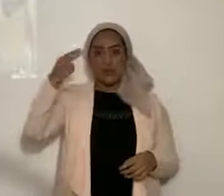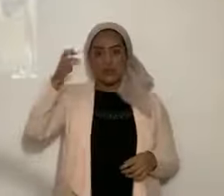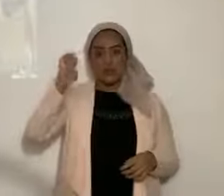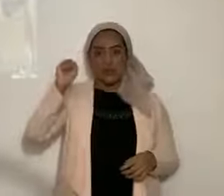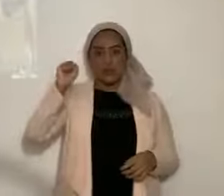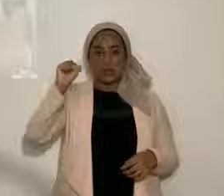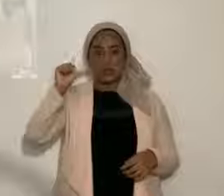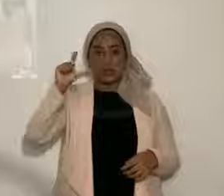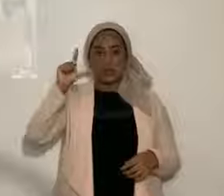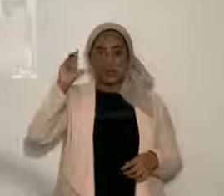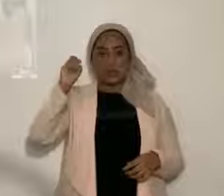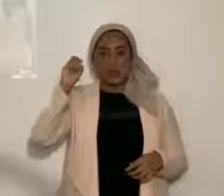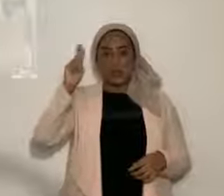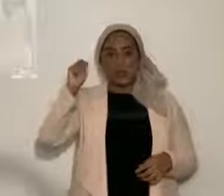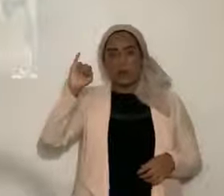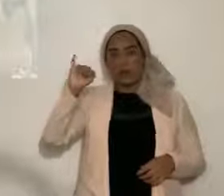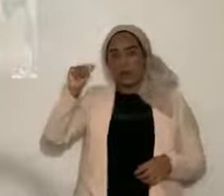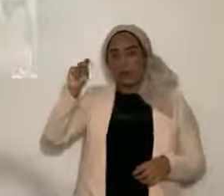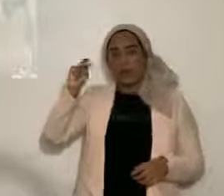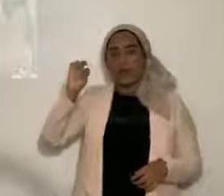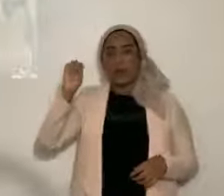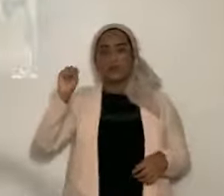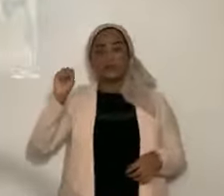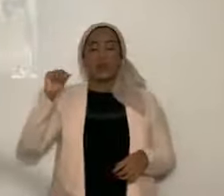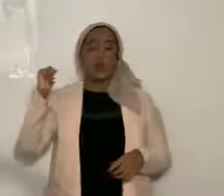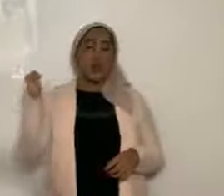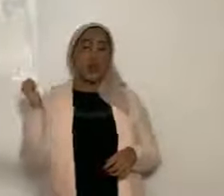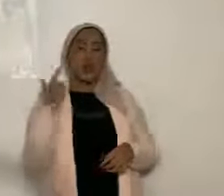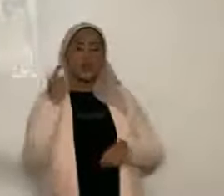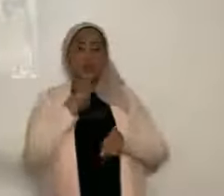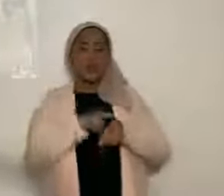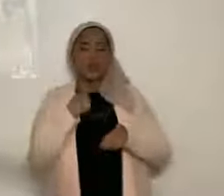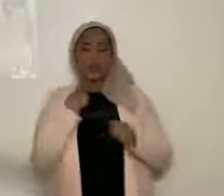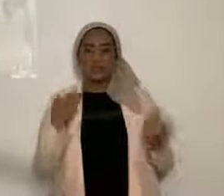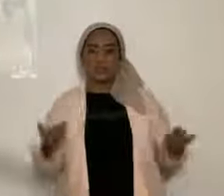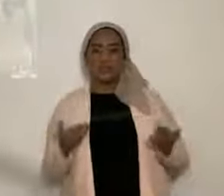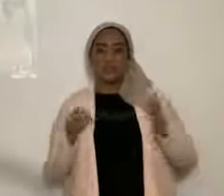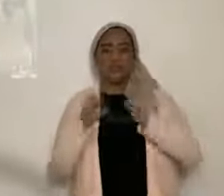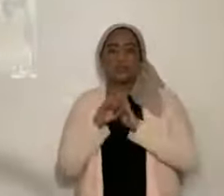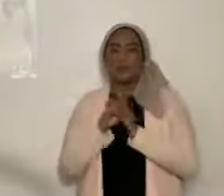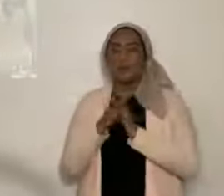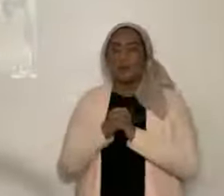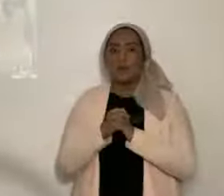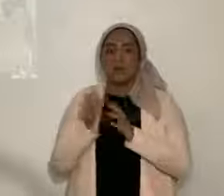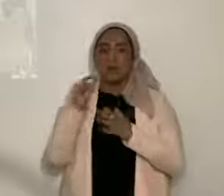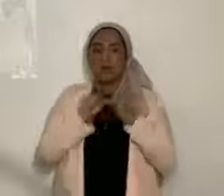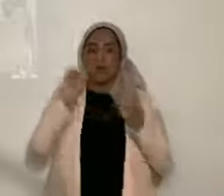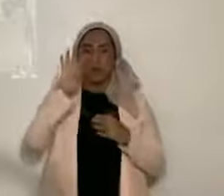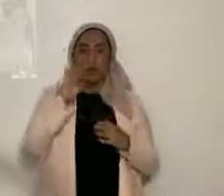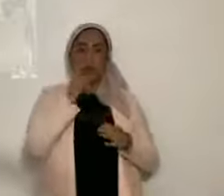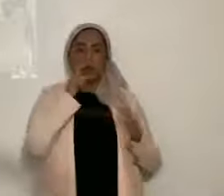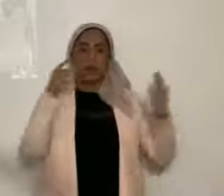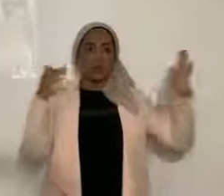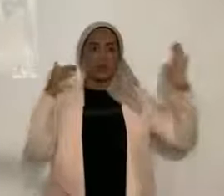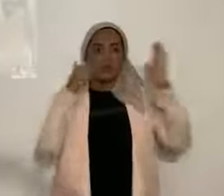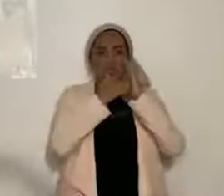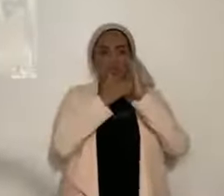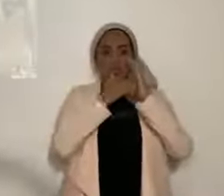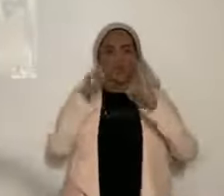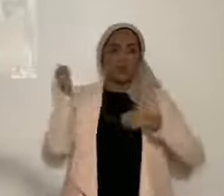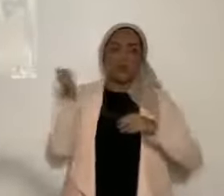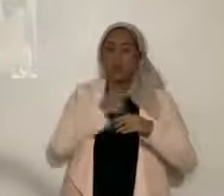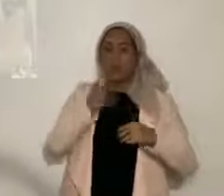volvemos. Todo el tiempo dice aquí, por ejemplo, en el verso 4, el cual se opone y se levanta contra todo lo